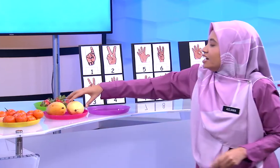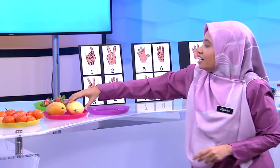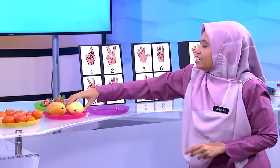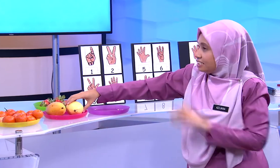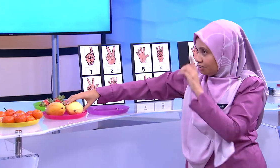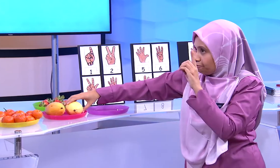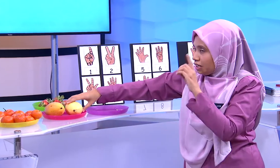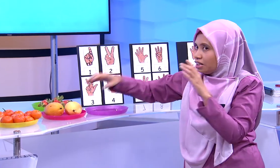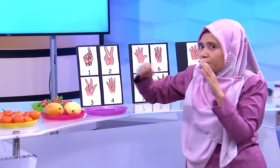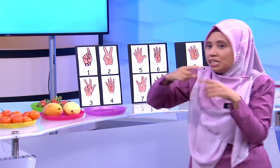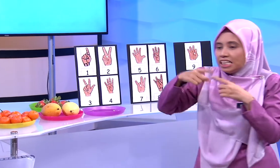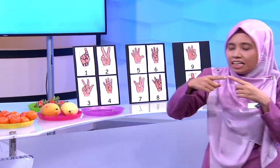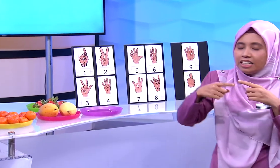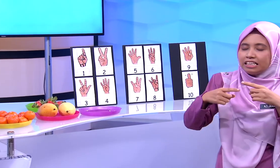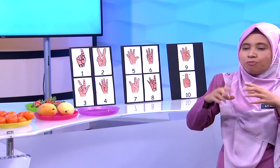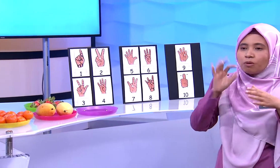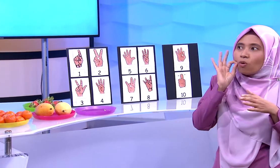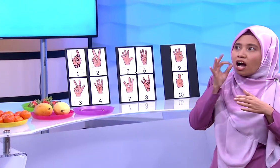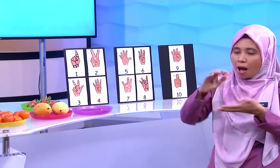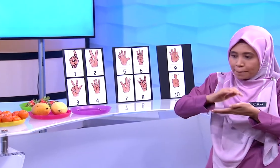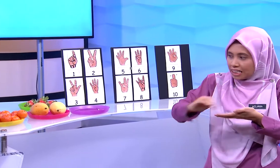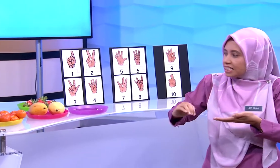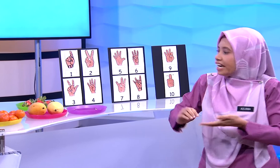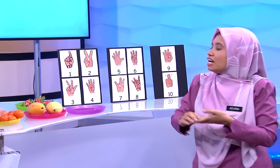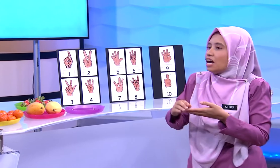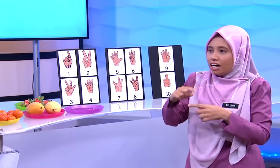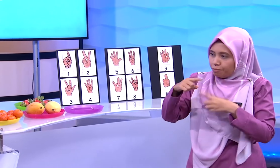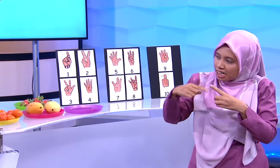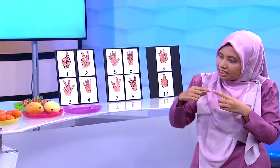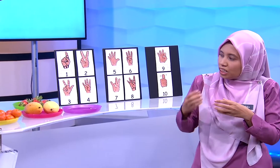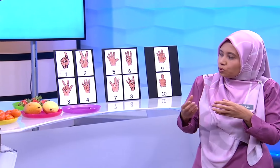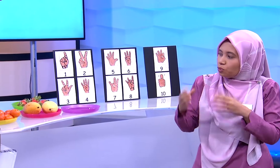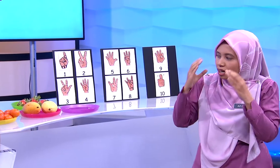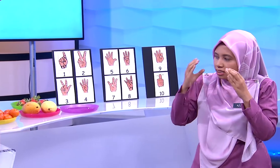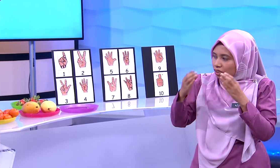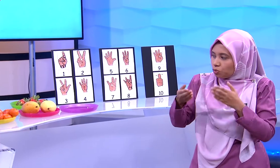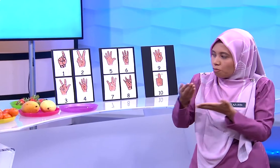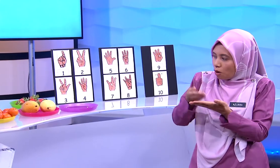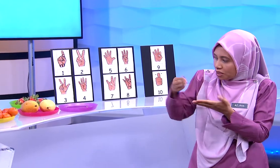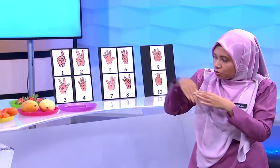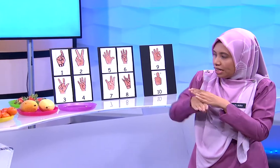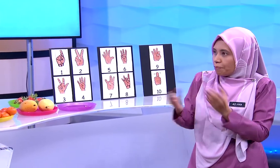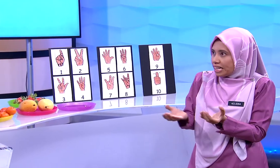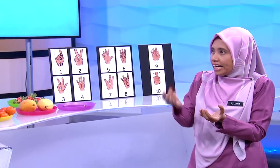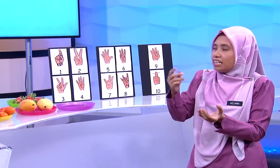ciri-ciri buah mangga bila Aini buah manggil-manggil ambilnya cekgu Cikgu bawa masuk dalam pinggan